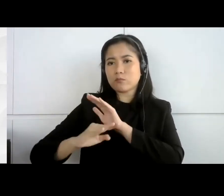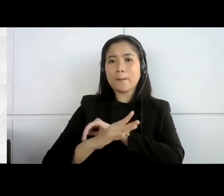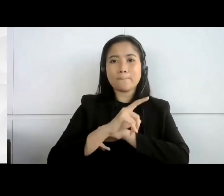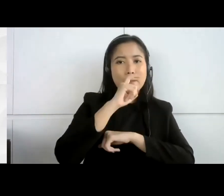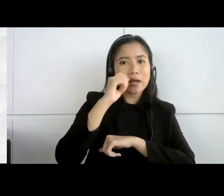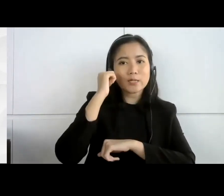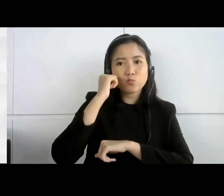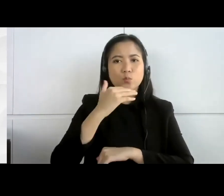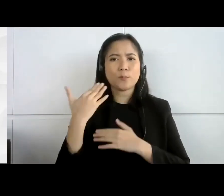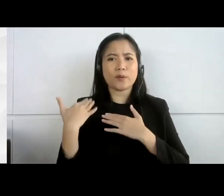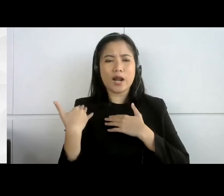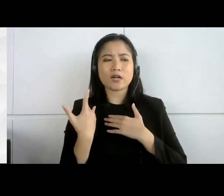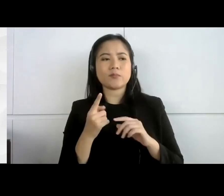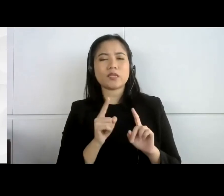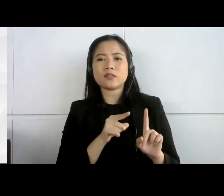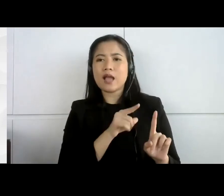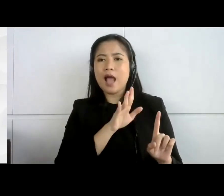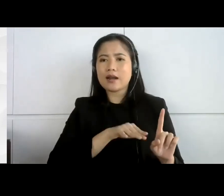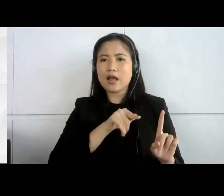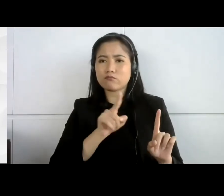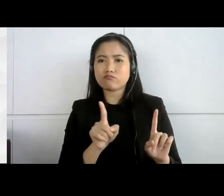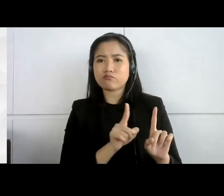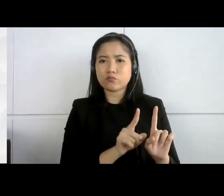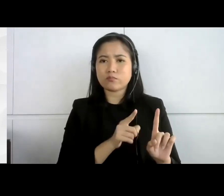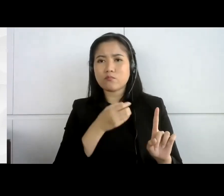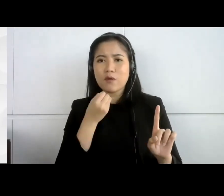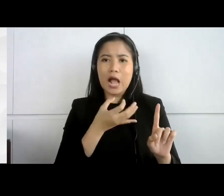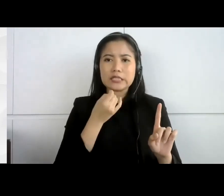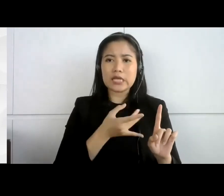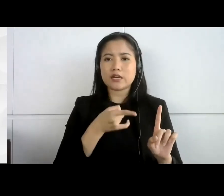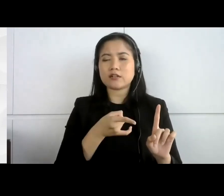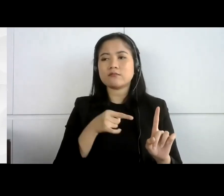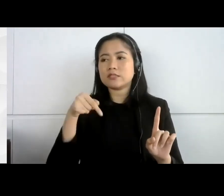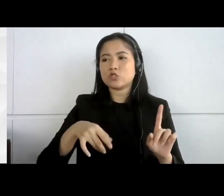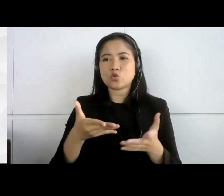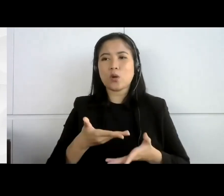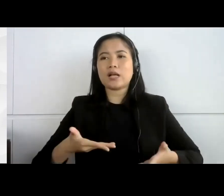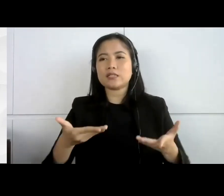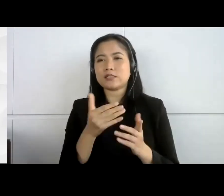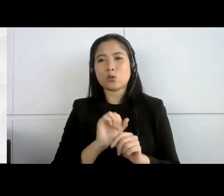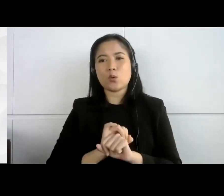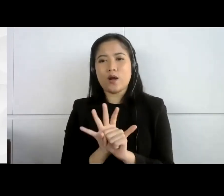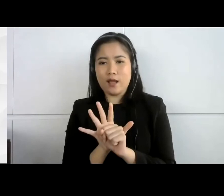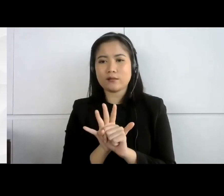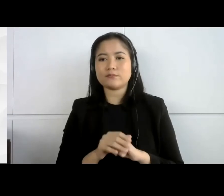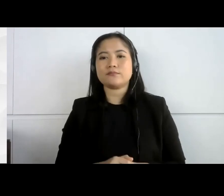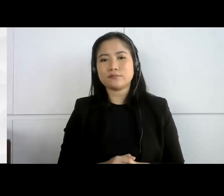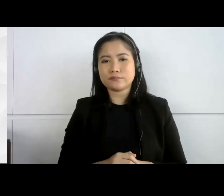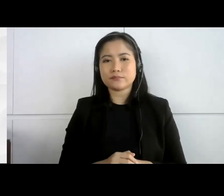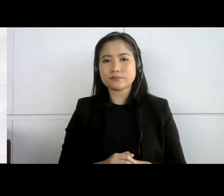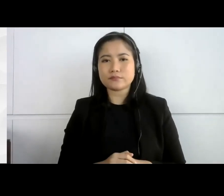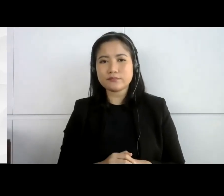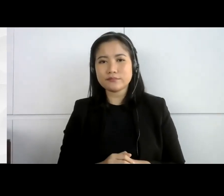tua dalam memberikan pendampingan belajar kepada putra-putri didiknya di masa pandemi COVID-19 ini.